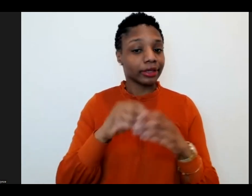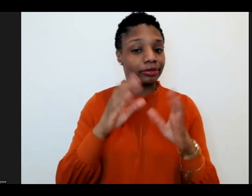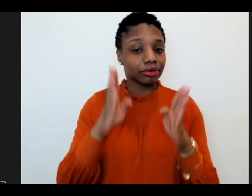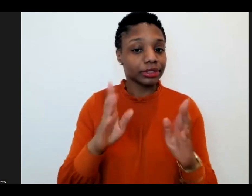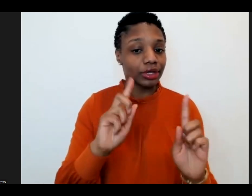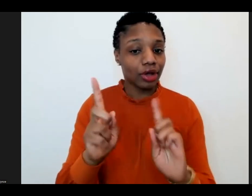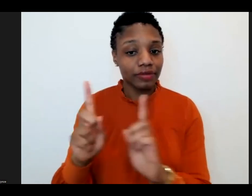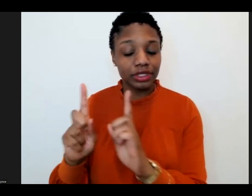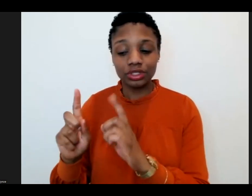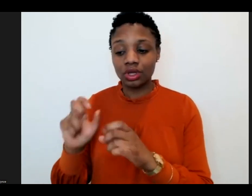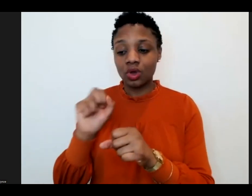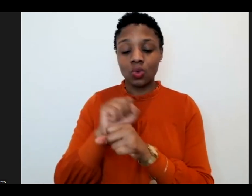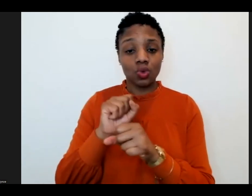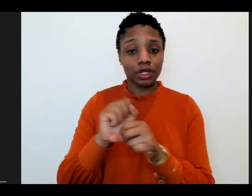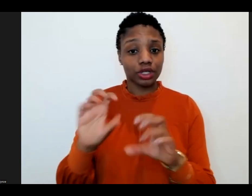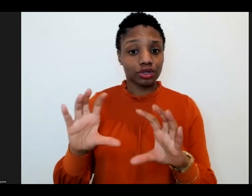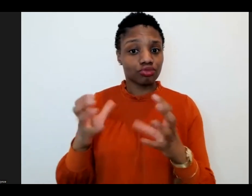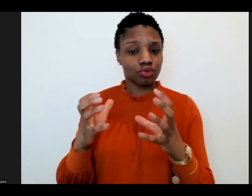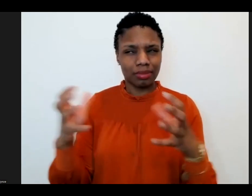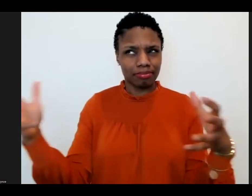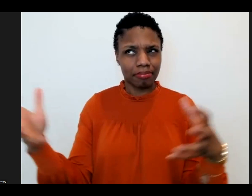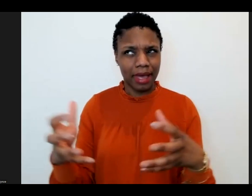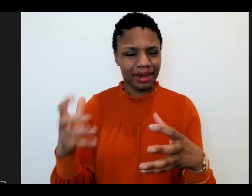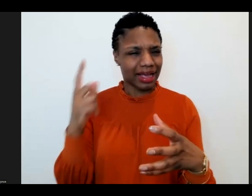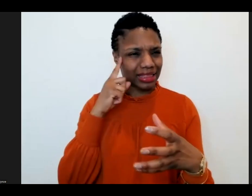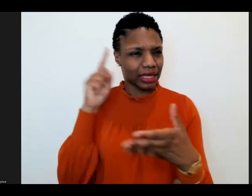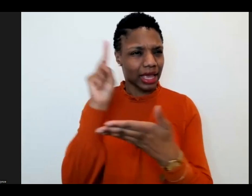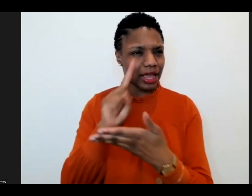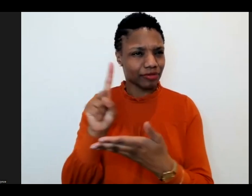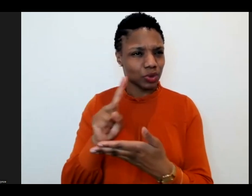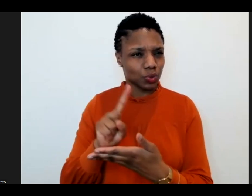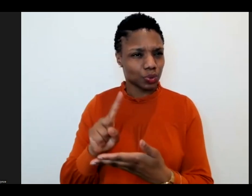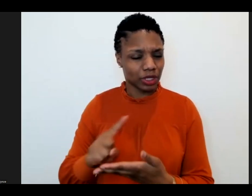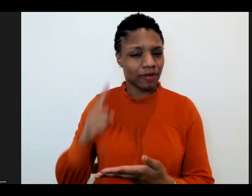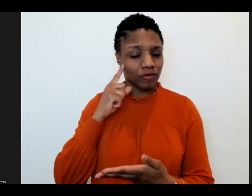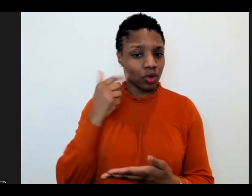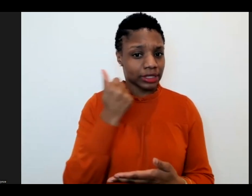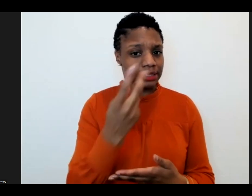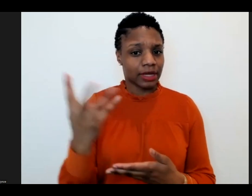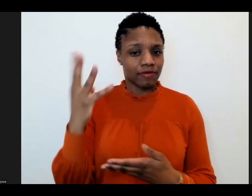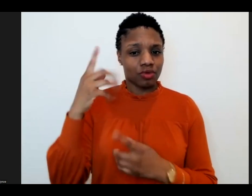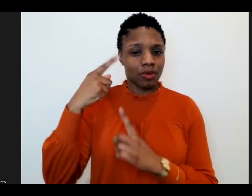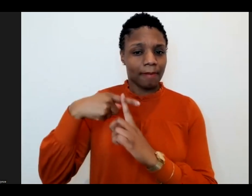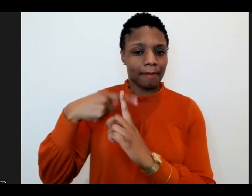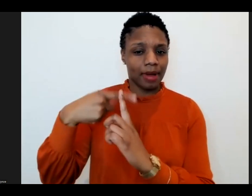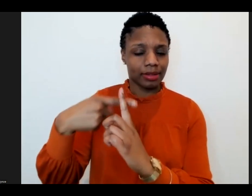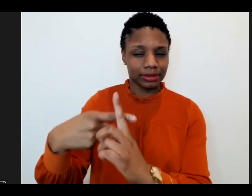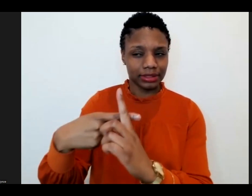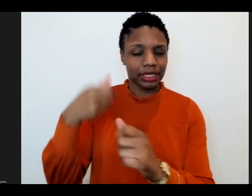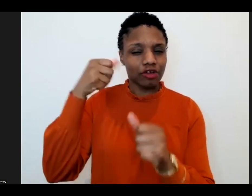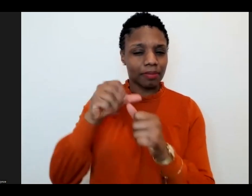sea un lugar donde el público puede dirigirse Así que es algo que se estuvo